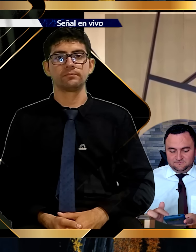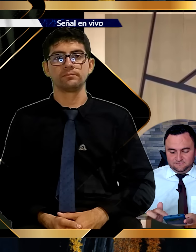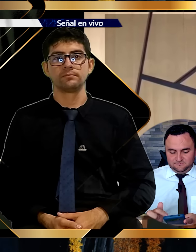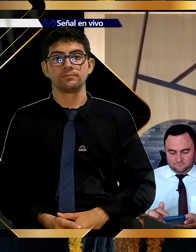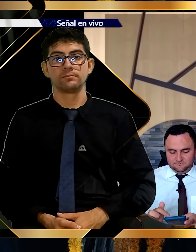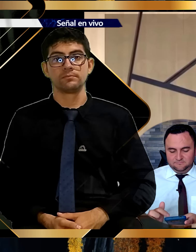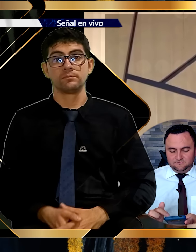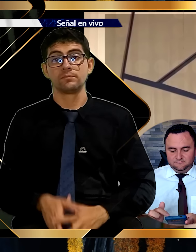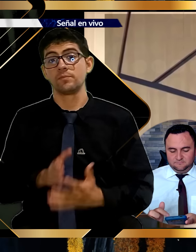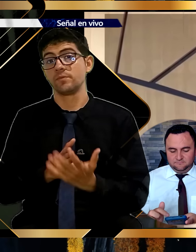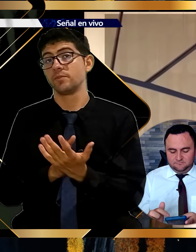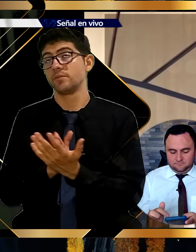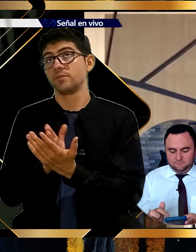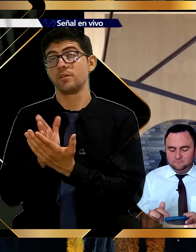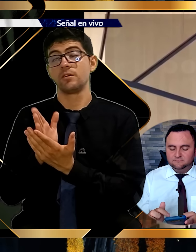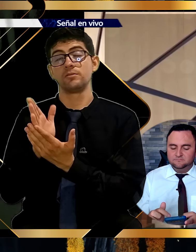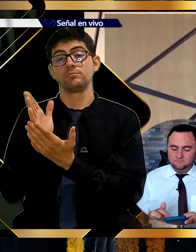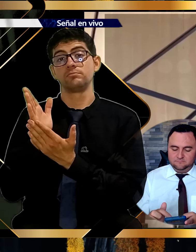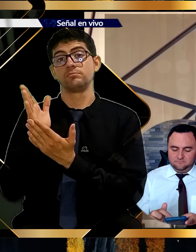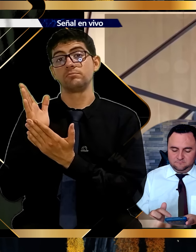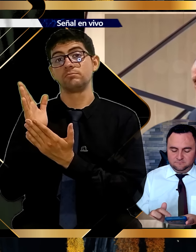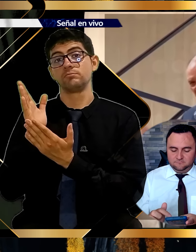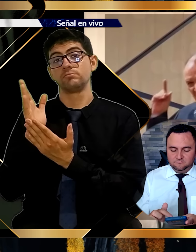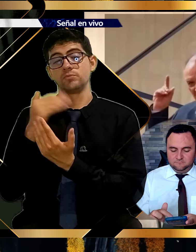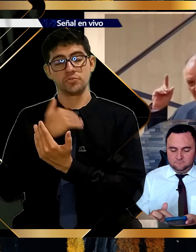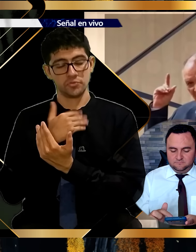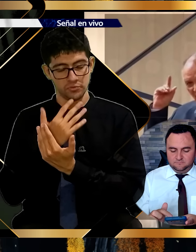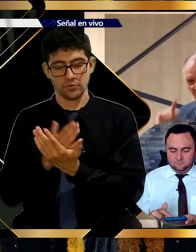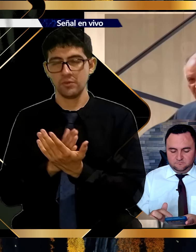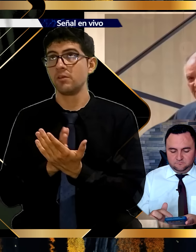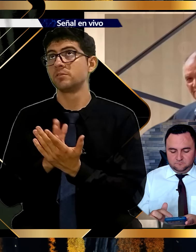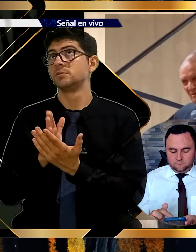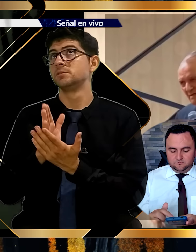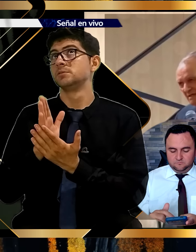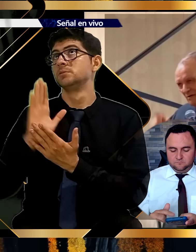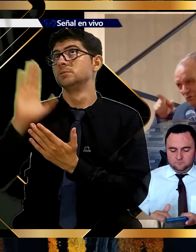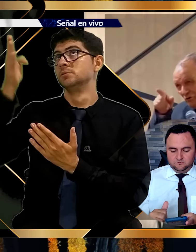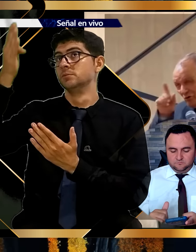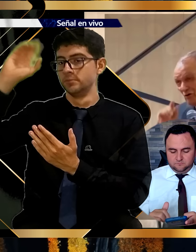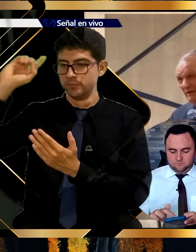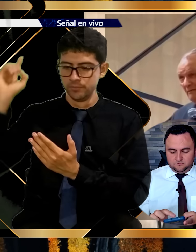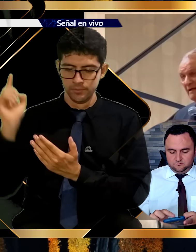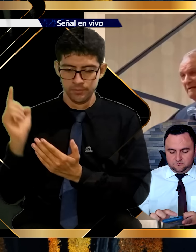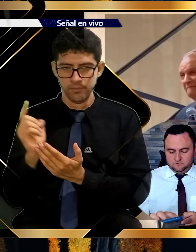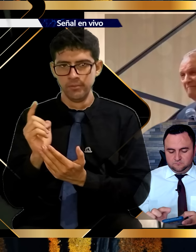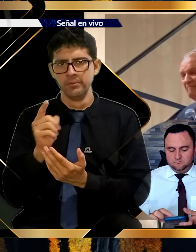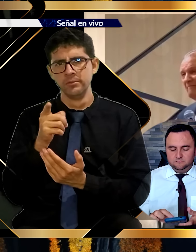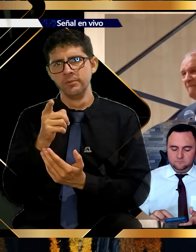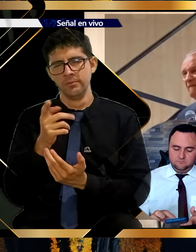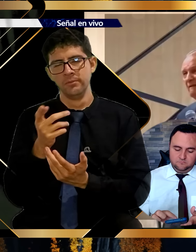Fieles y leales no se ve allá. Si Él viniera hoy, usted y yo, que yo, mi